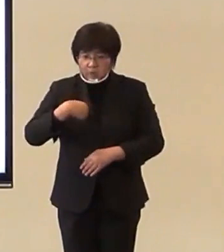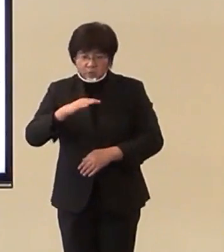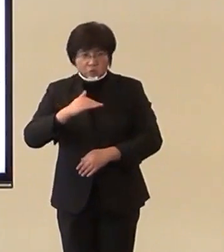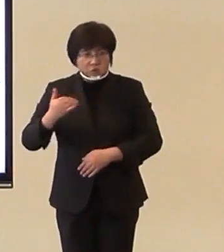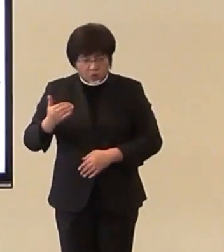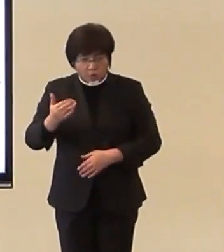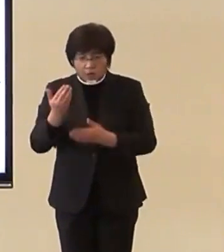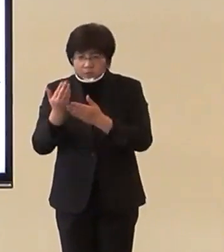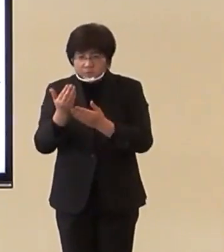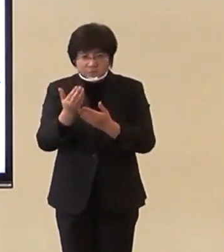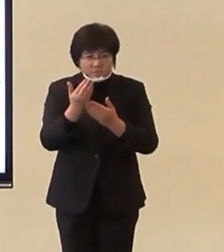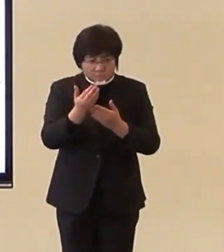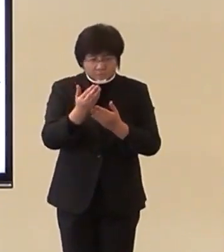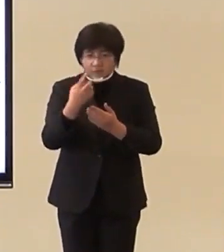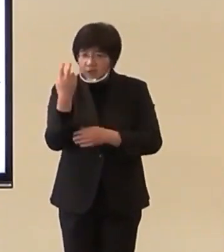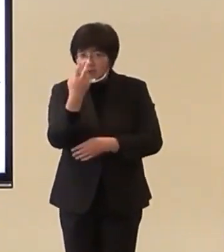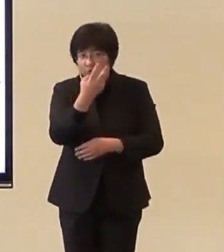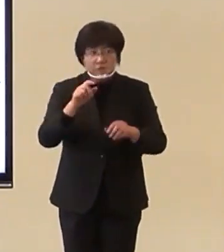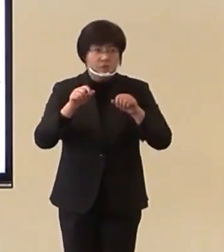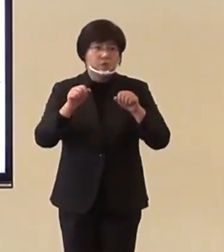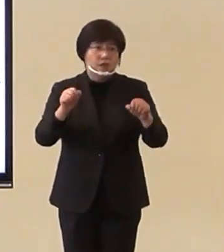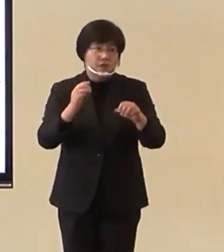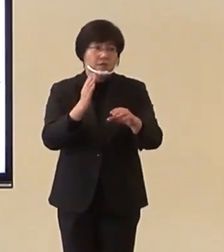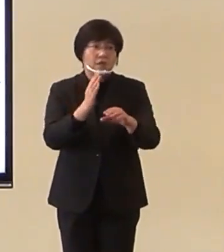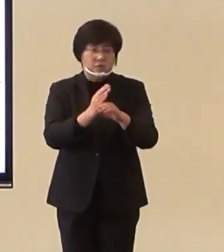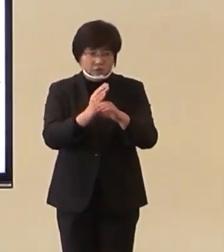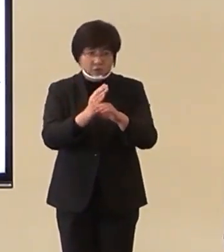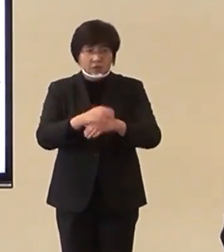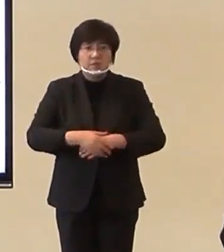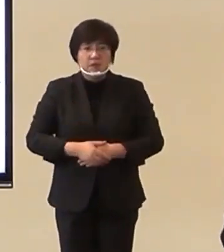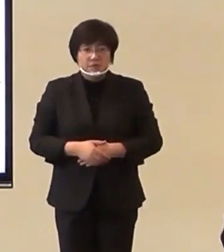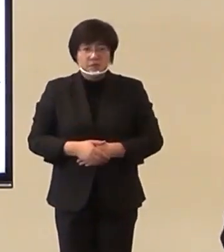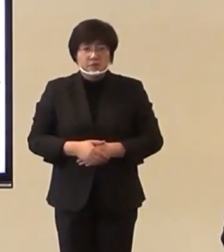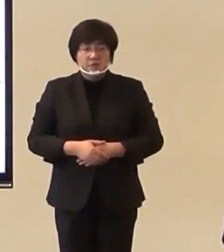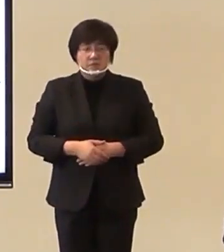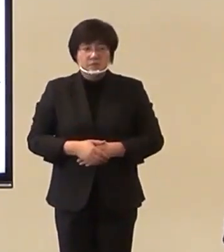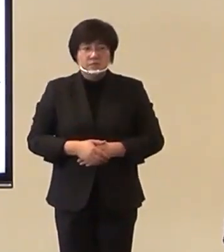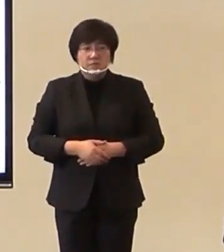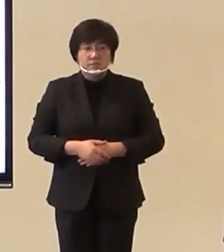でありますから、まだまだこれからだというふうに思っております。ただ